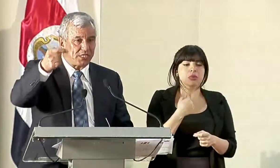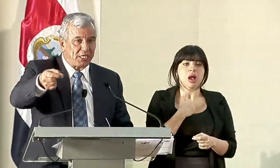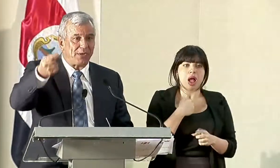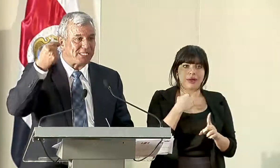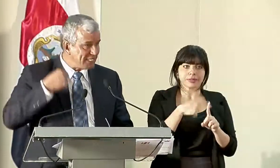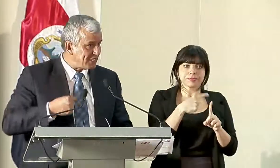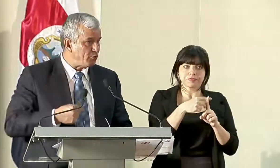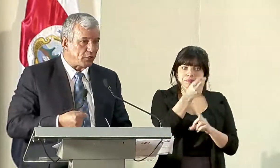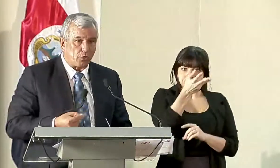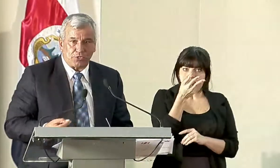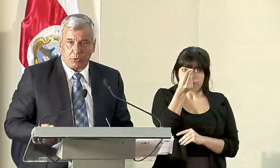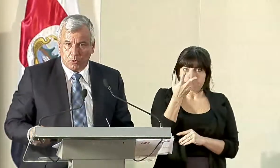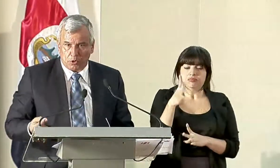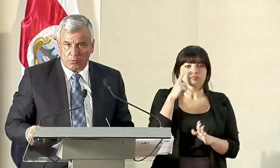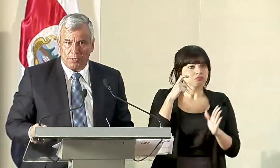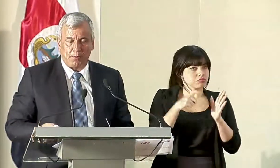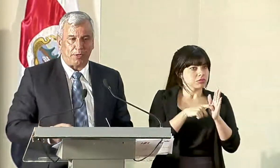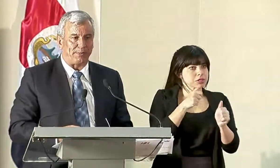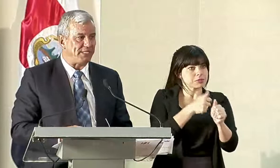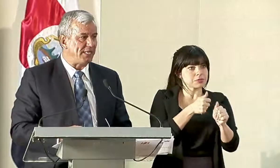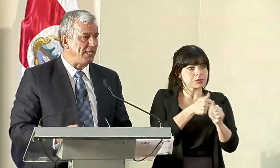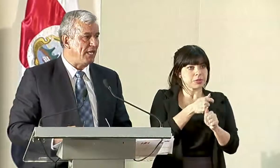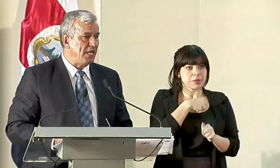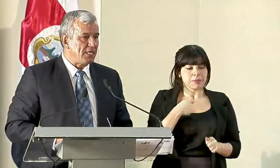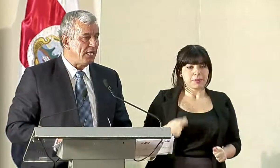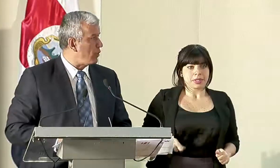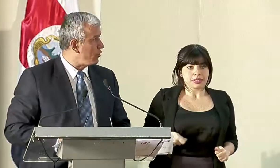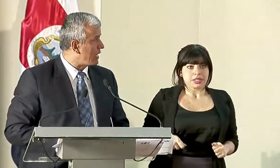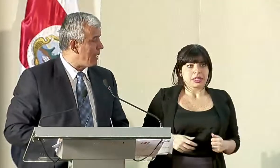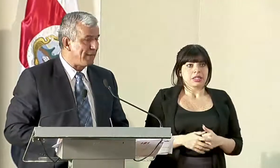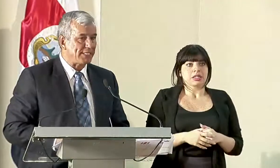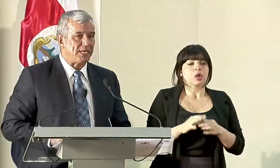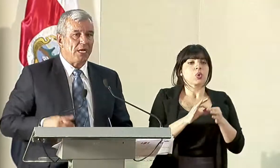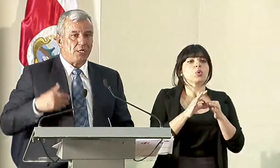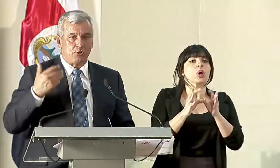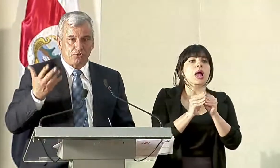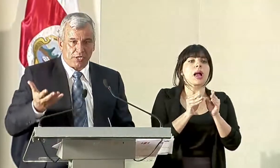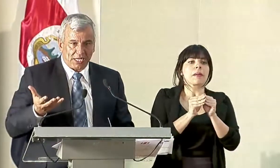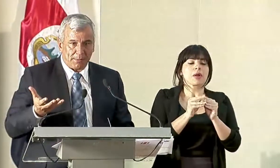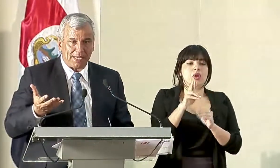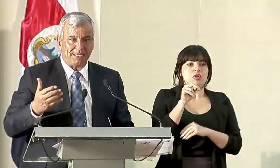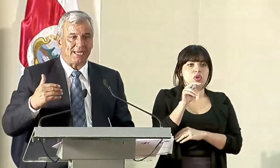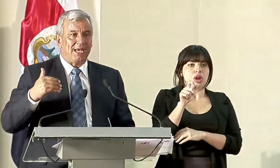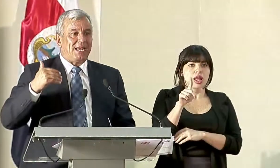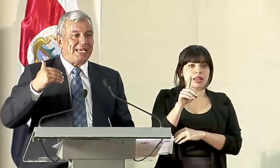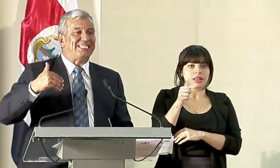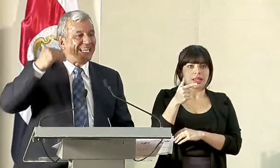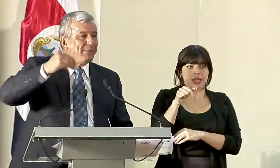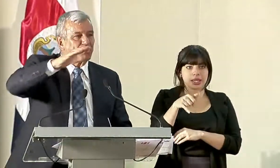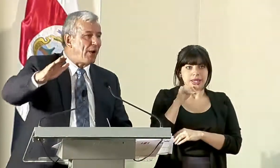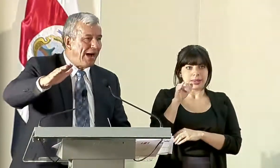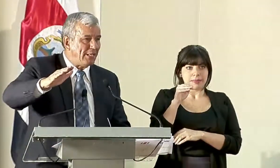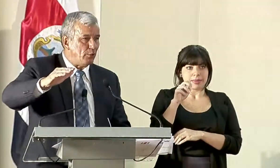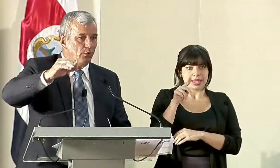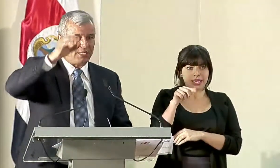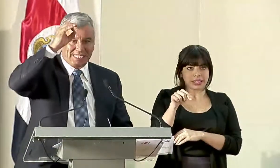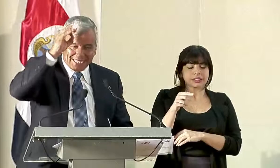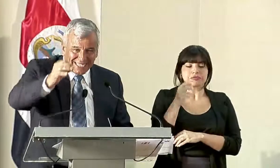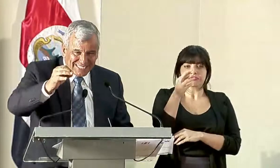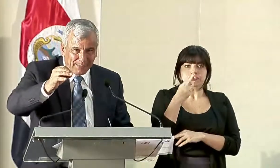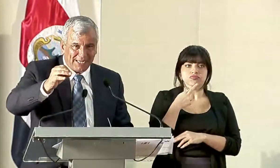señales positivas, y así ha sido reconocido incluso hoy mismo por el presidente de la Unión de Cámaras, don Ronald Jiménez, y seguimos